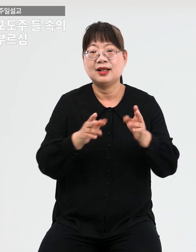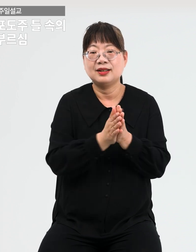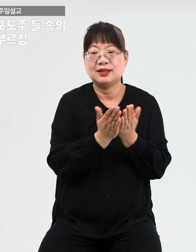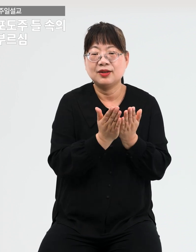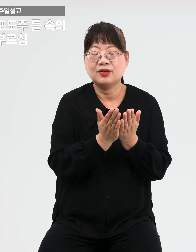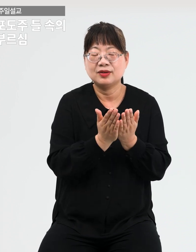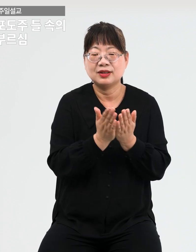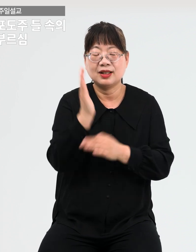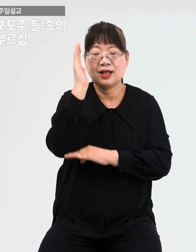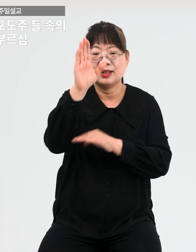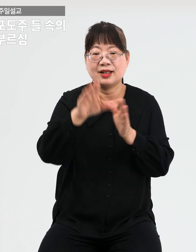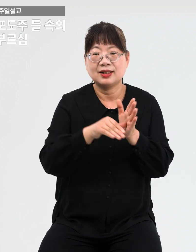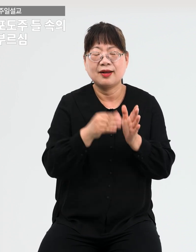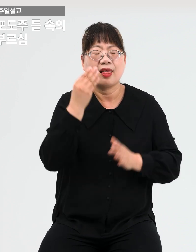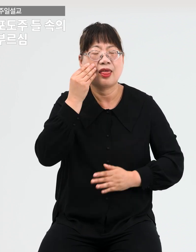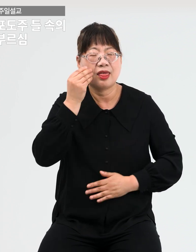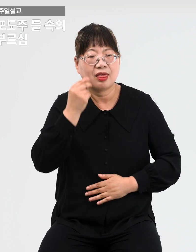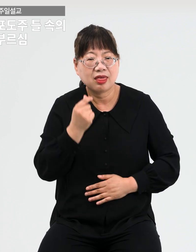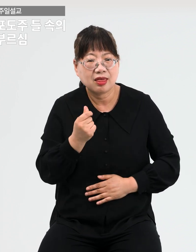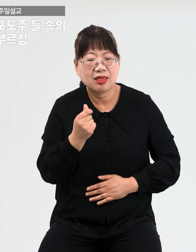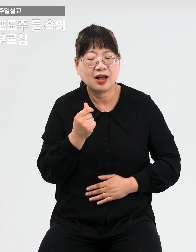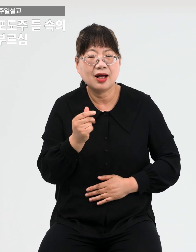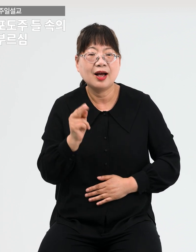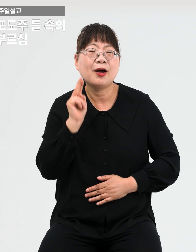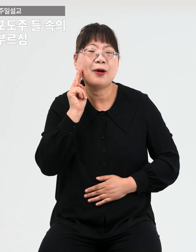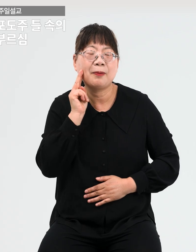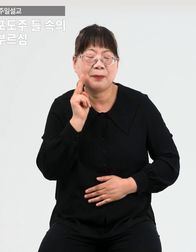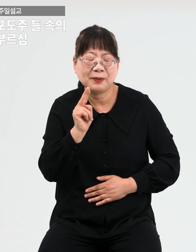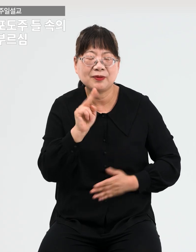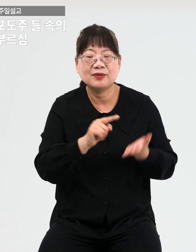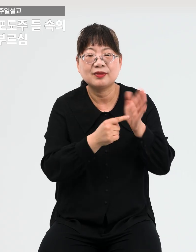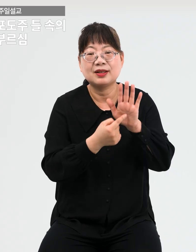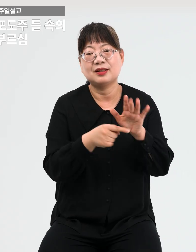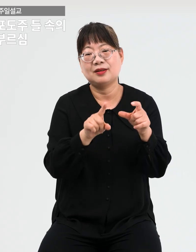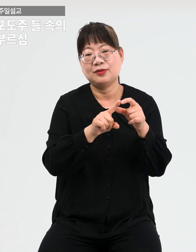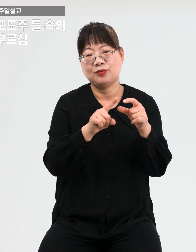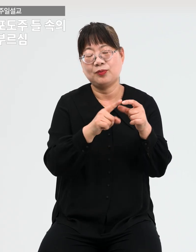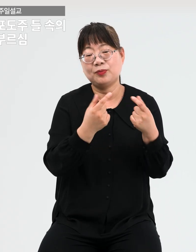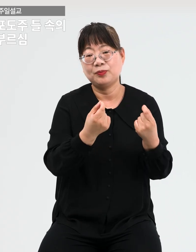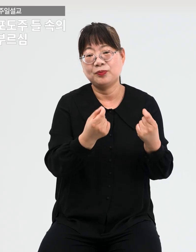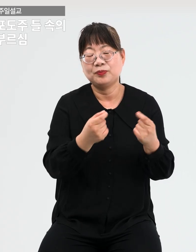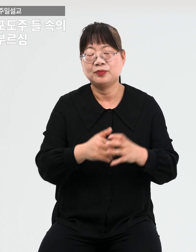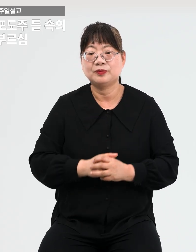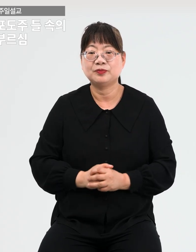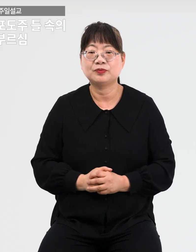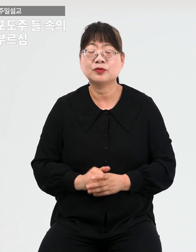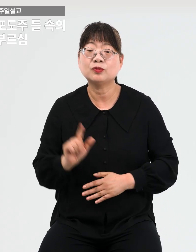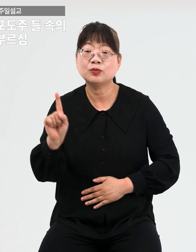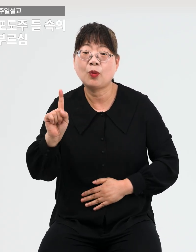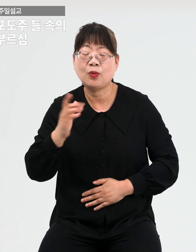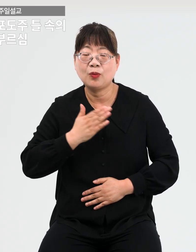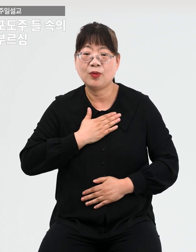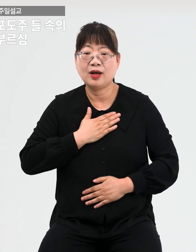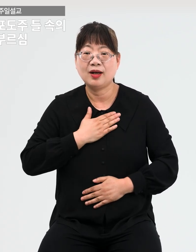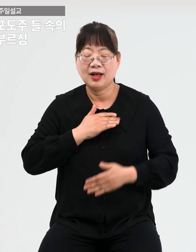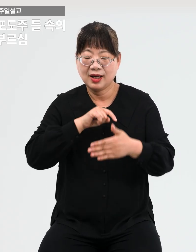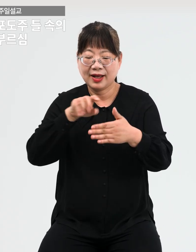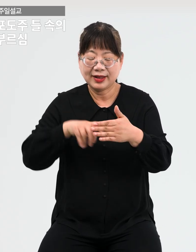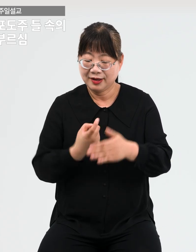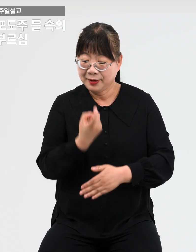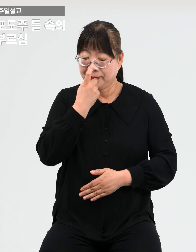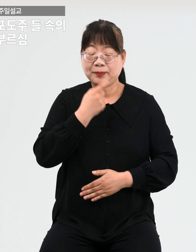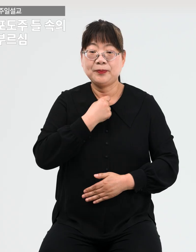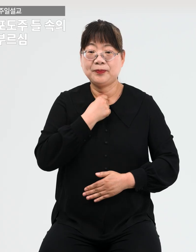동안 익숙한 비극의 용어예요. 마치 내 안에 들키고